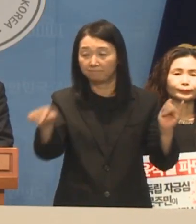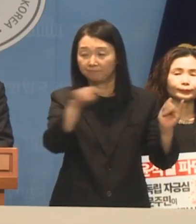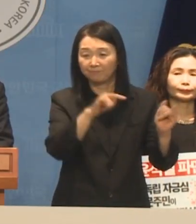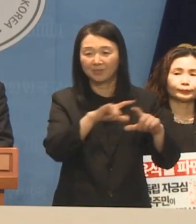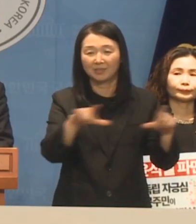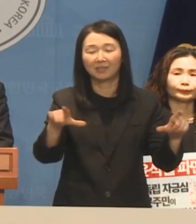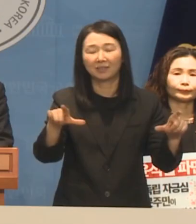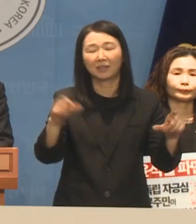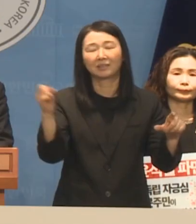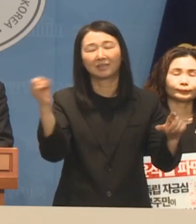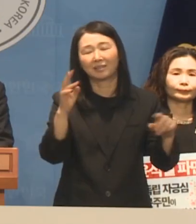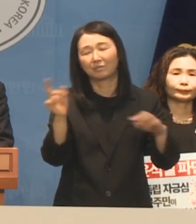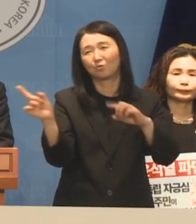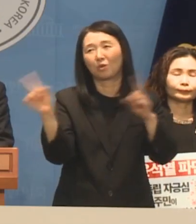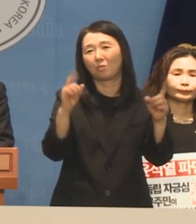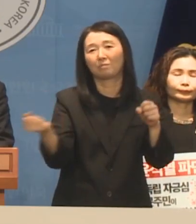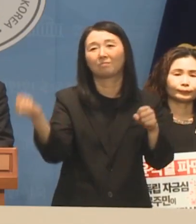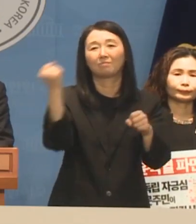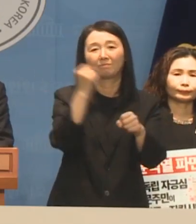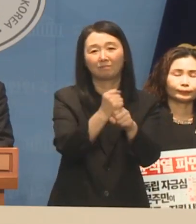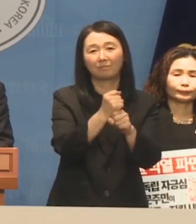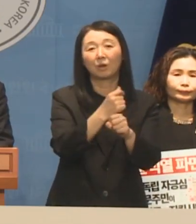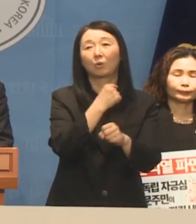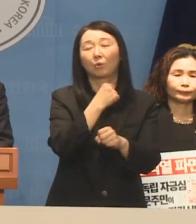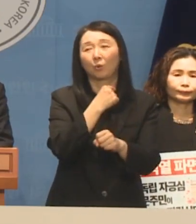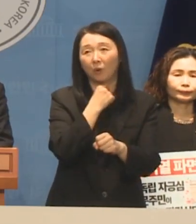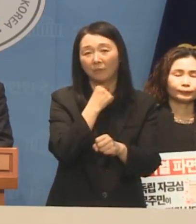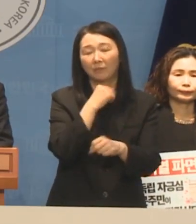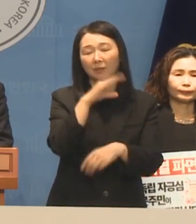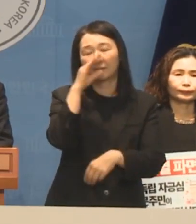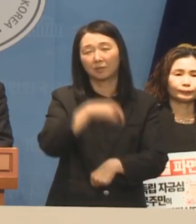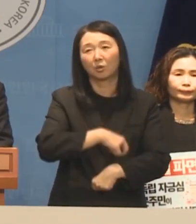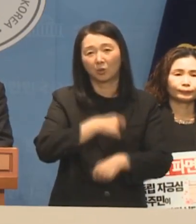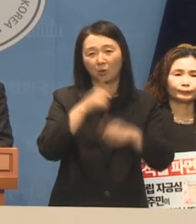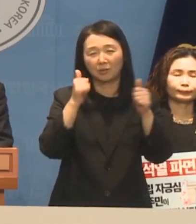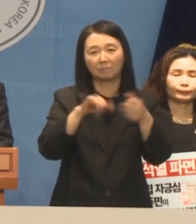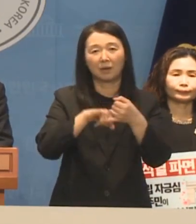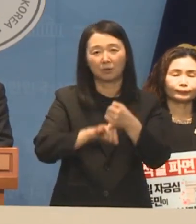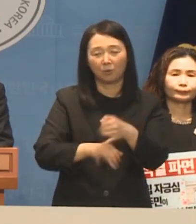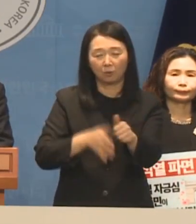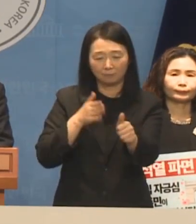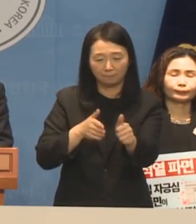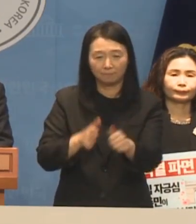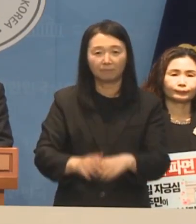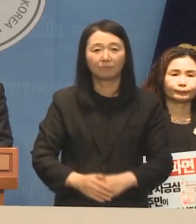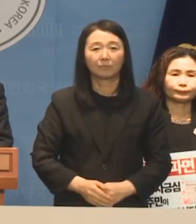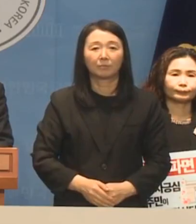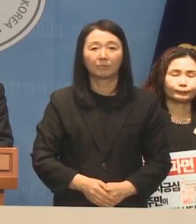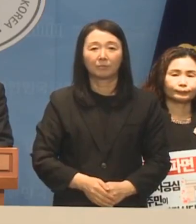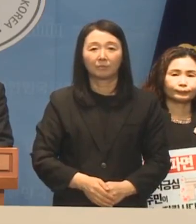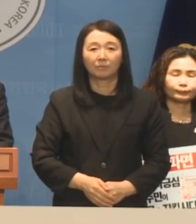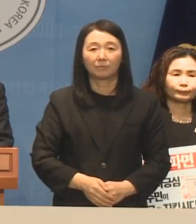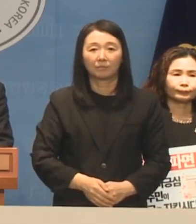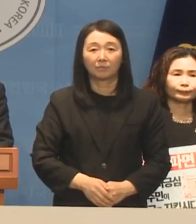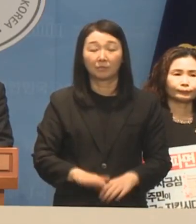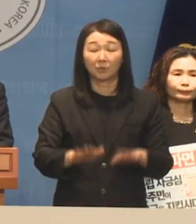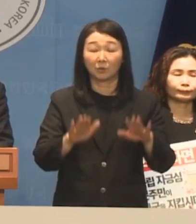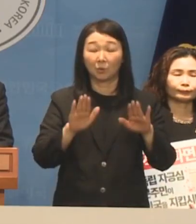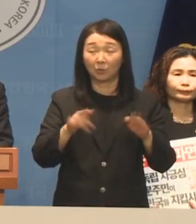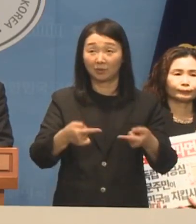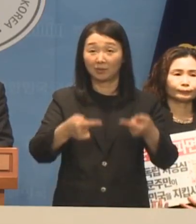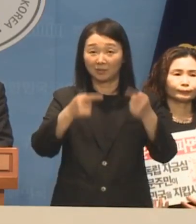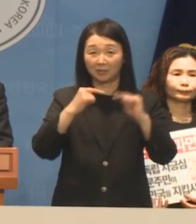일상을 되찾는 그런 정의로운 심판을 해주시기를 당부드리겠습니다. 그럼 오늘 이